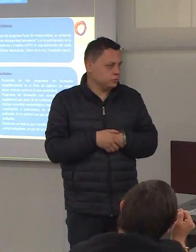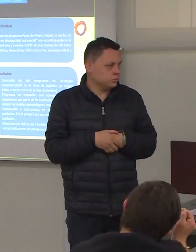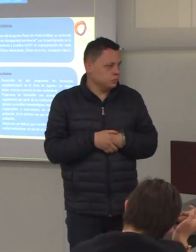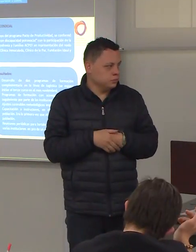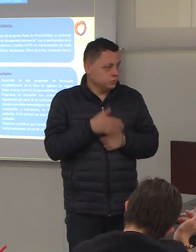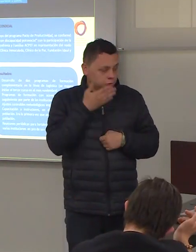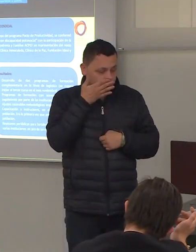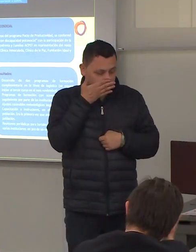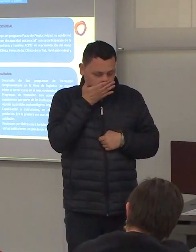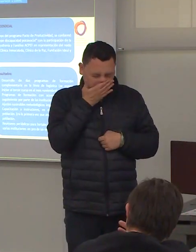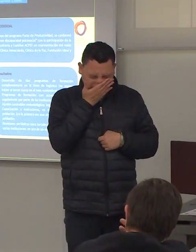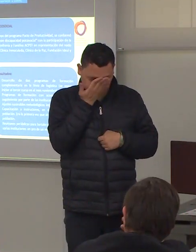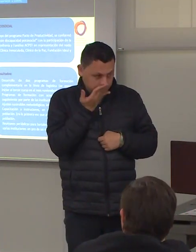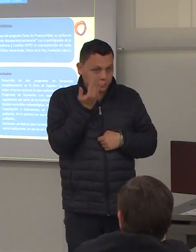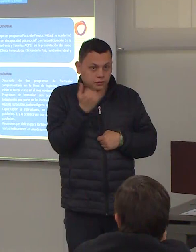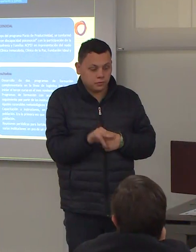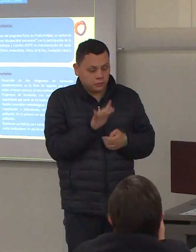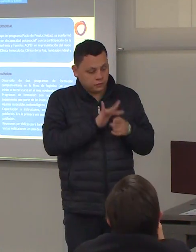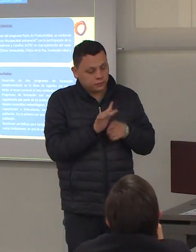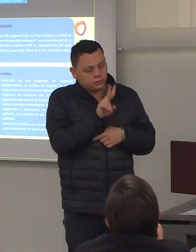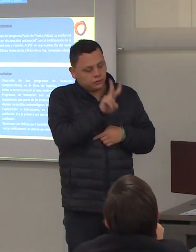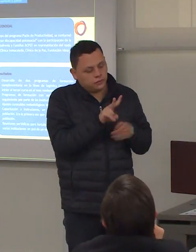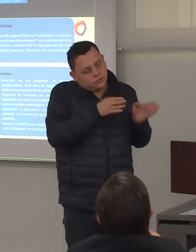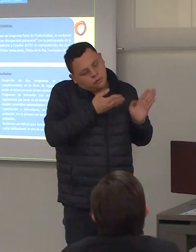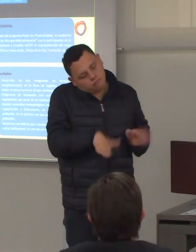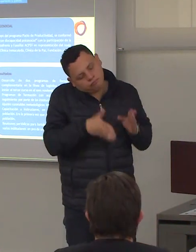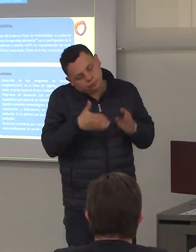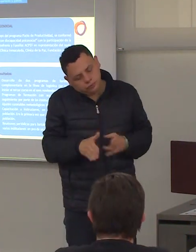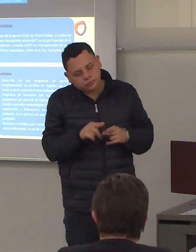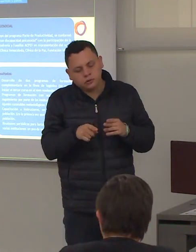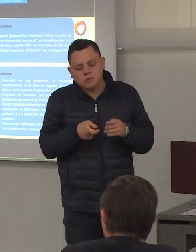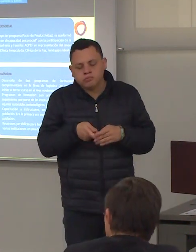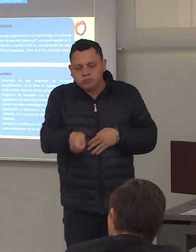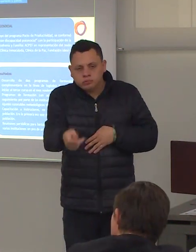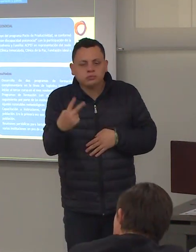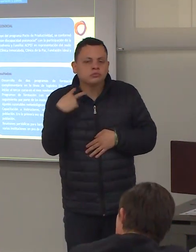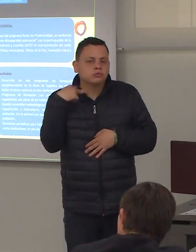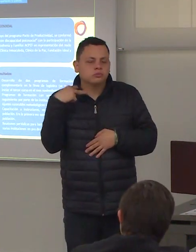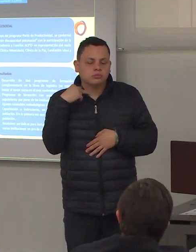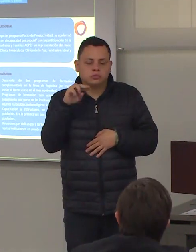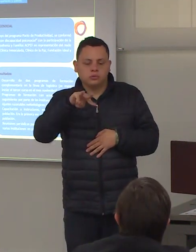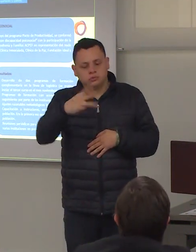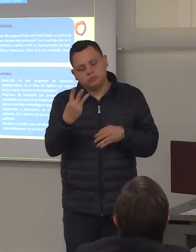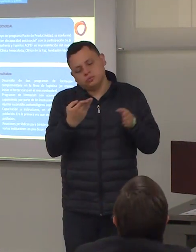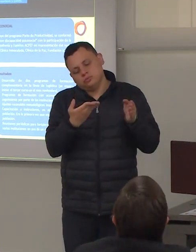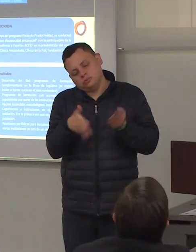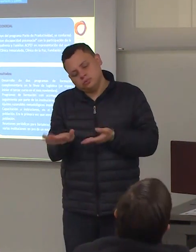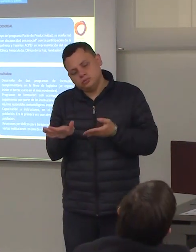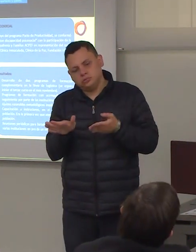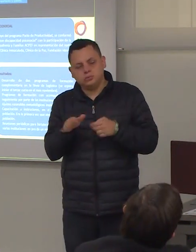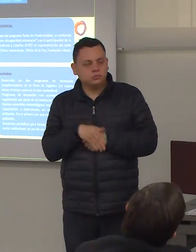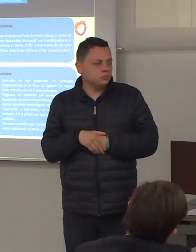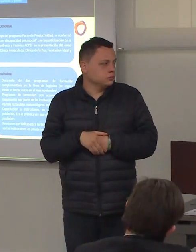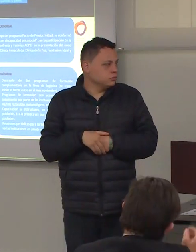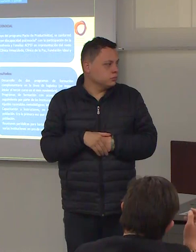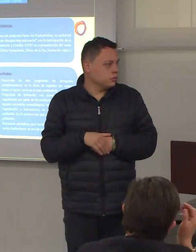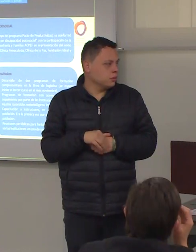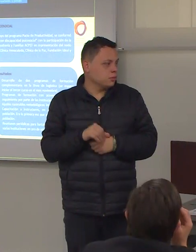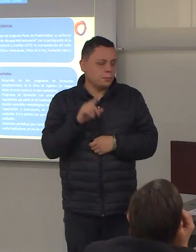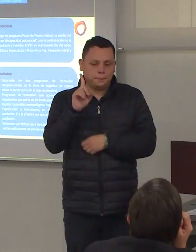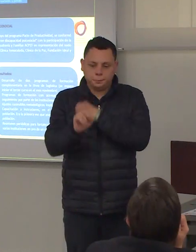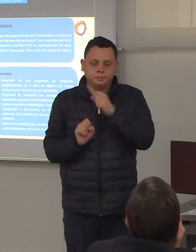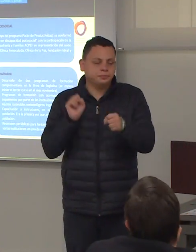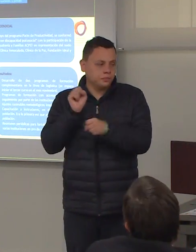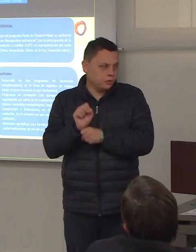es que ya se han hecho dos cursos cortos y vamos a empezar ahorita en noviembre con un tercero, para que al final, en el próximo